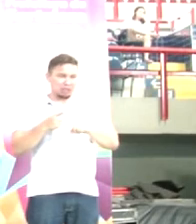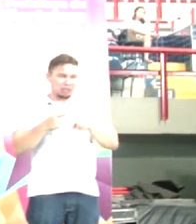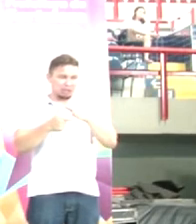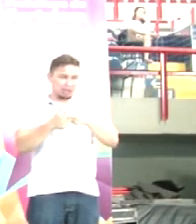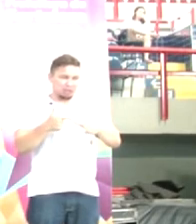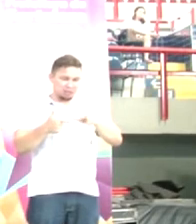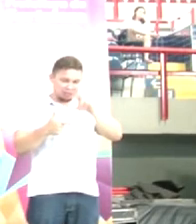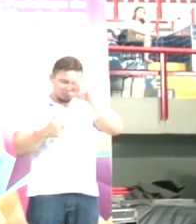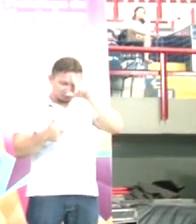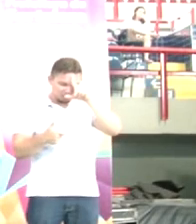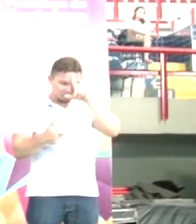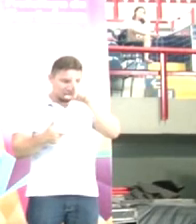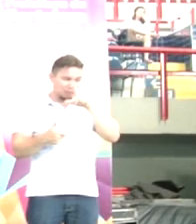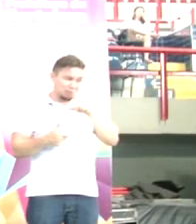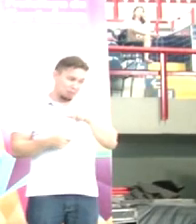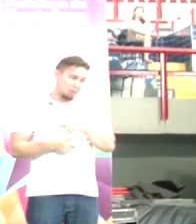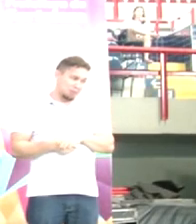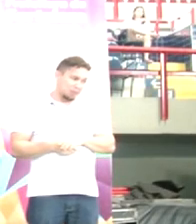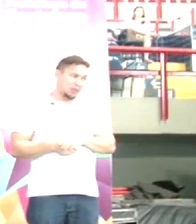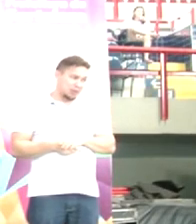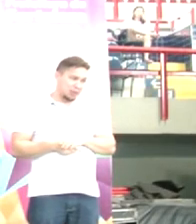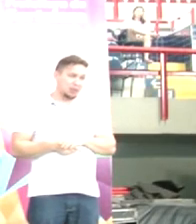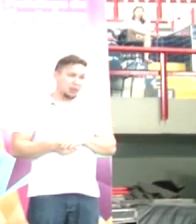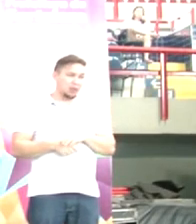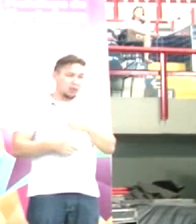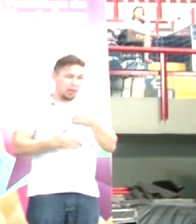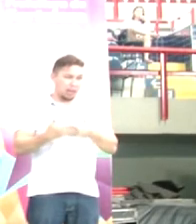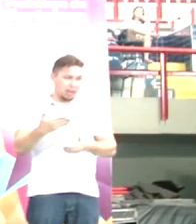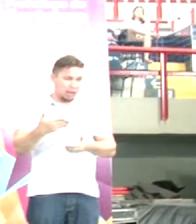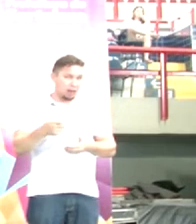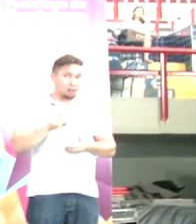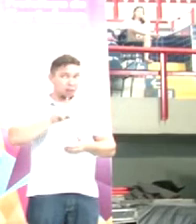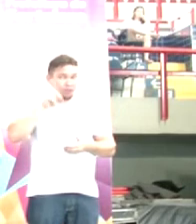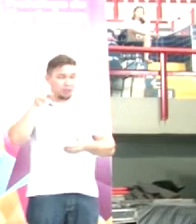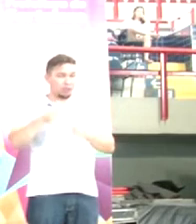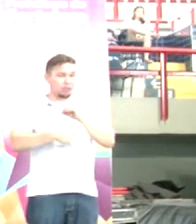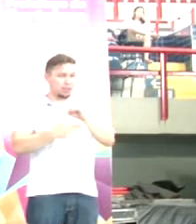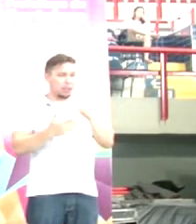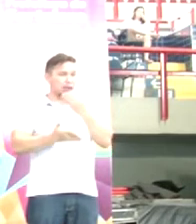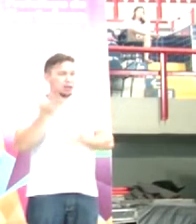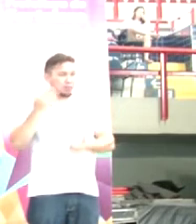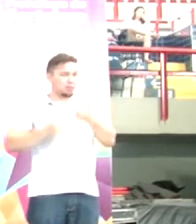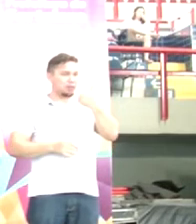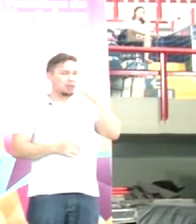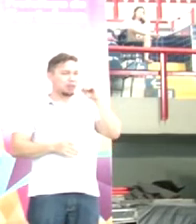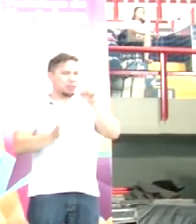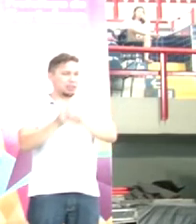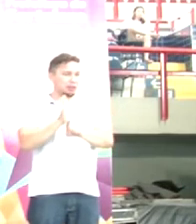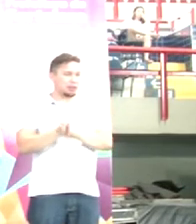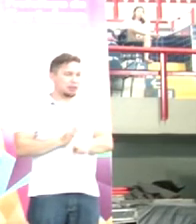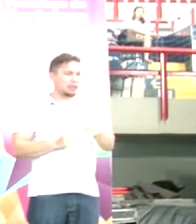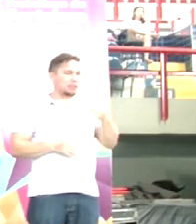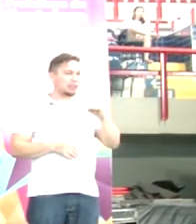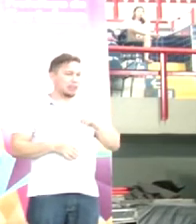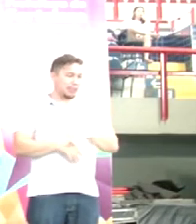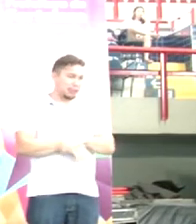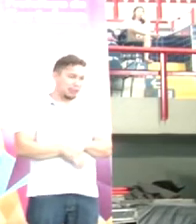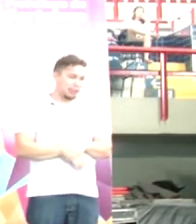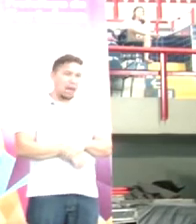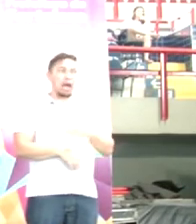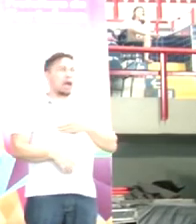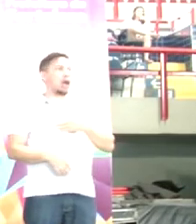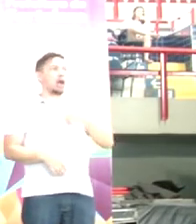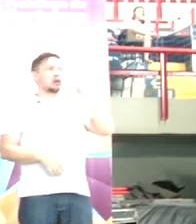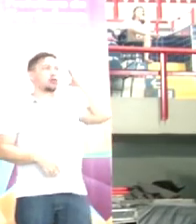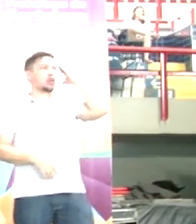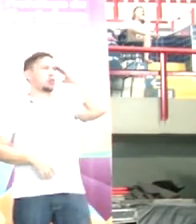você não souber fazer divisão com vírgula, nem multiplicação com vírgula, vai perder 10 questões. Então, não adianta nada nossas aulas, o cara